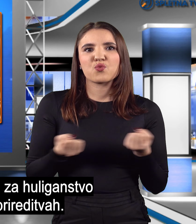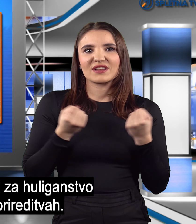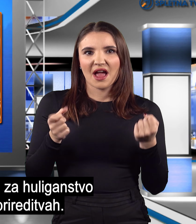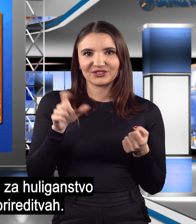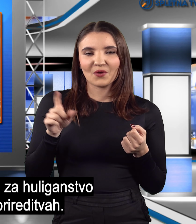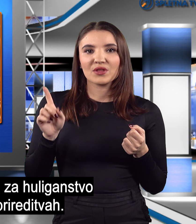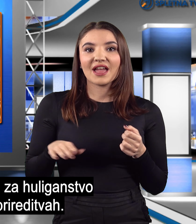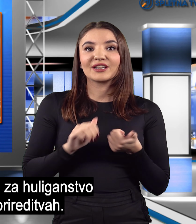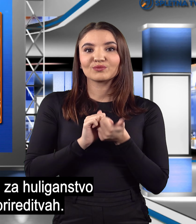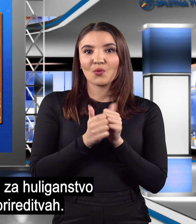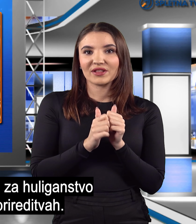športnih prireditvah.